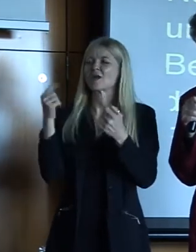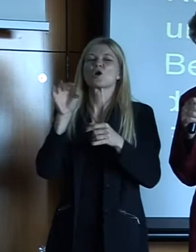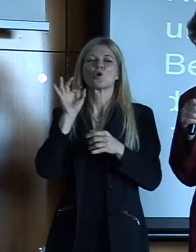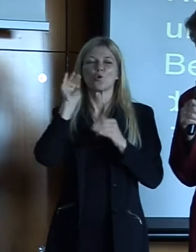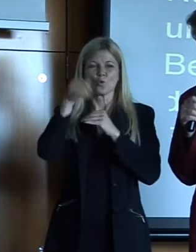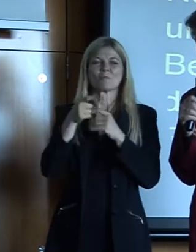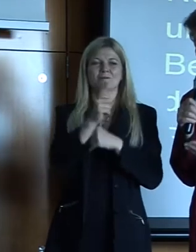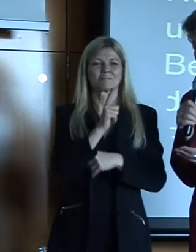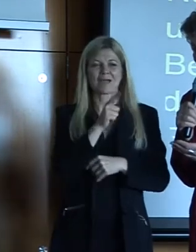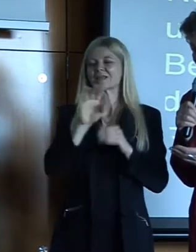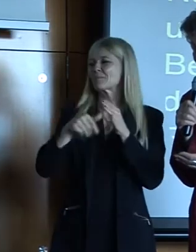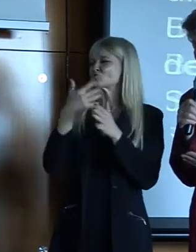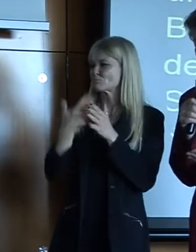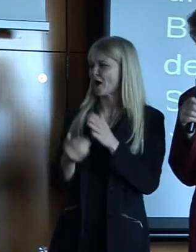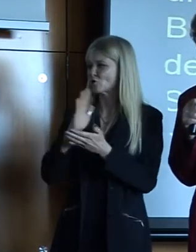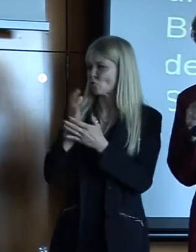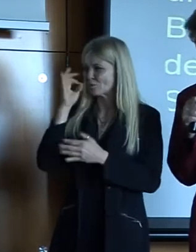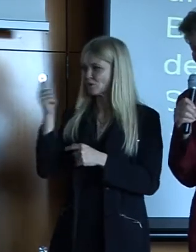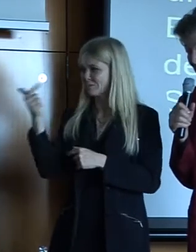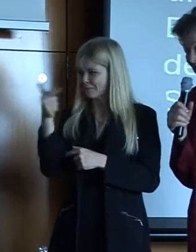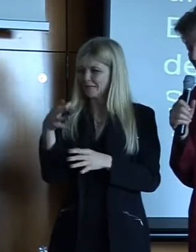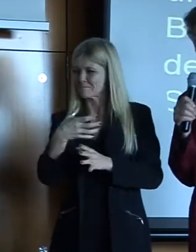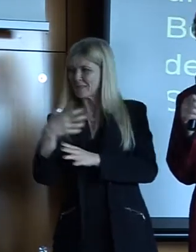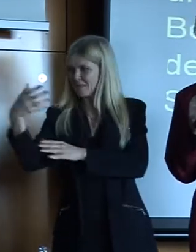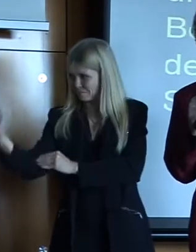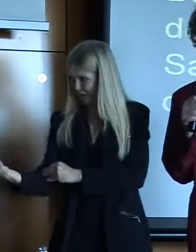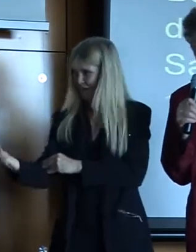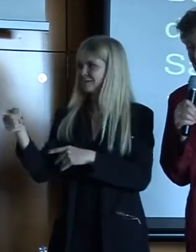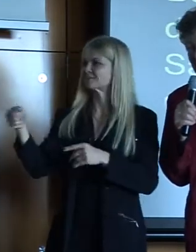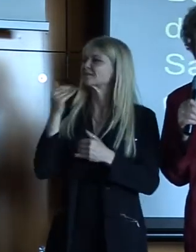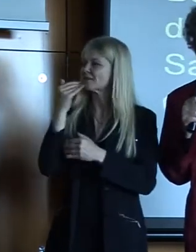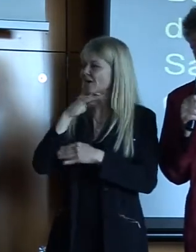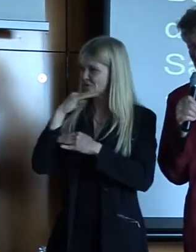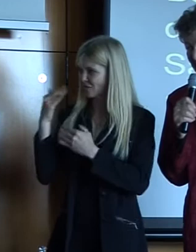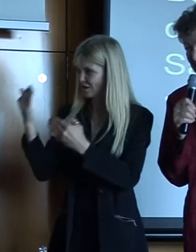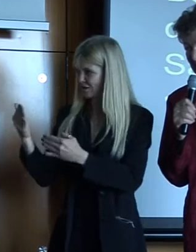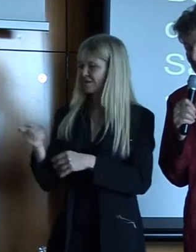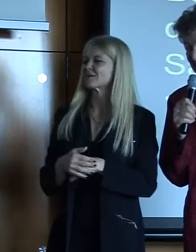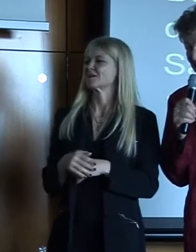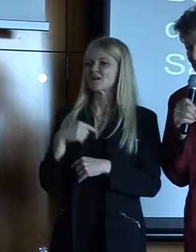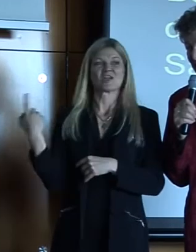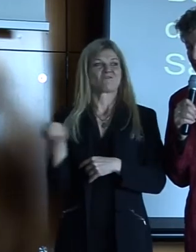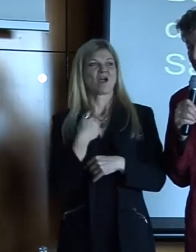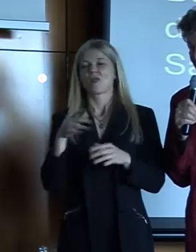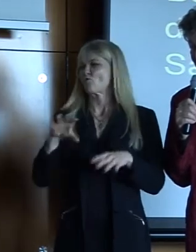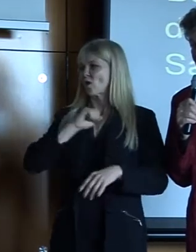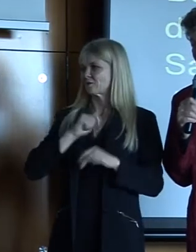die mitgenommen wurden von dir. Danke vielmals. Wir alle profitieren, glaube ich,